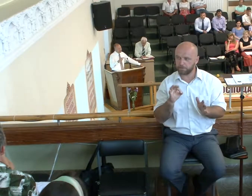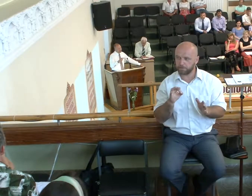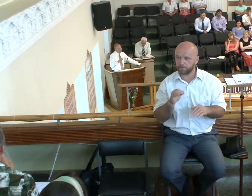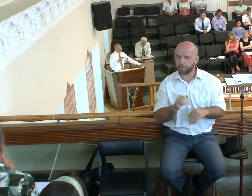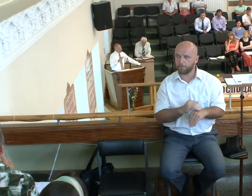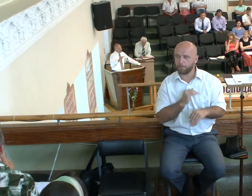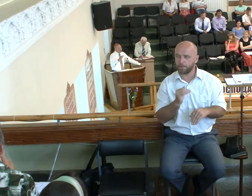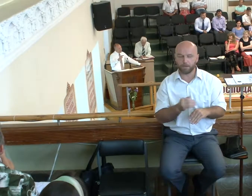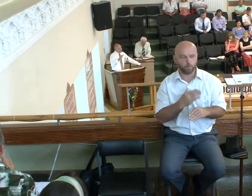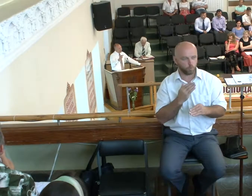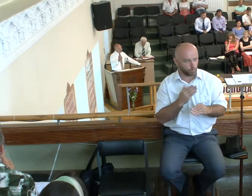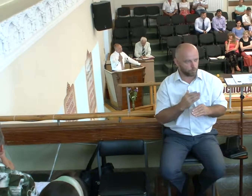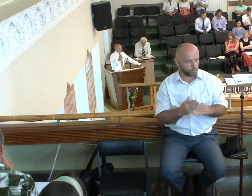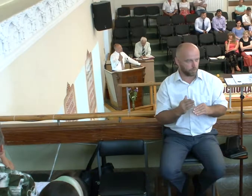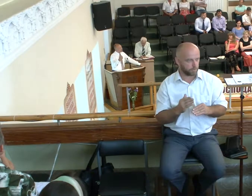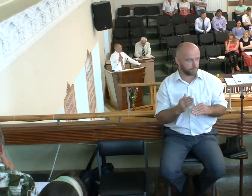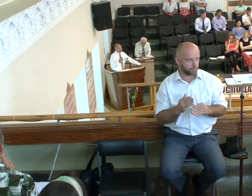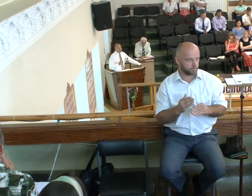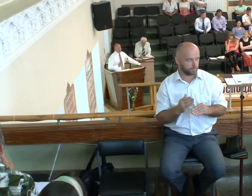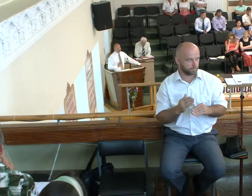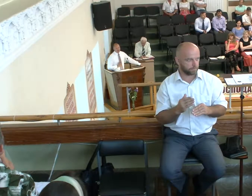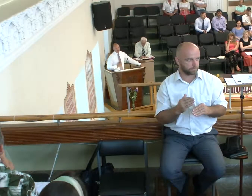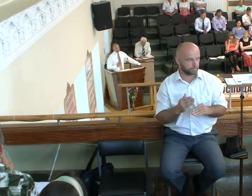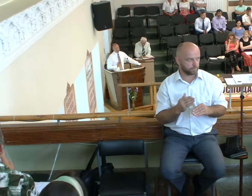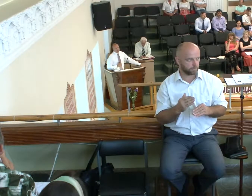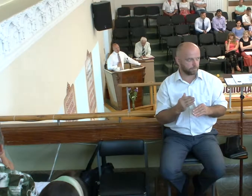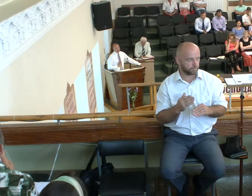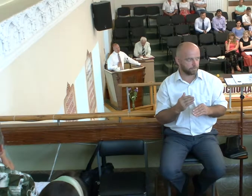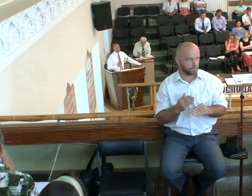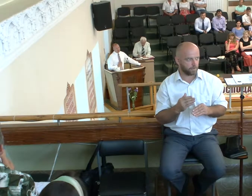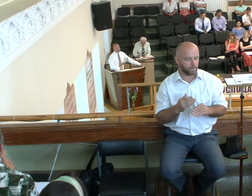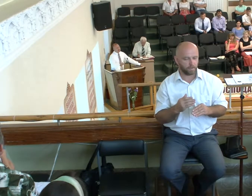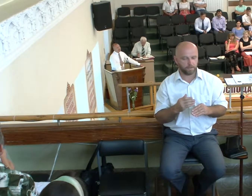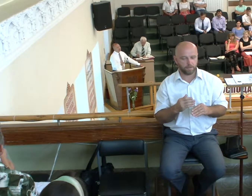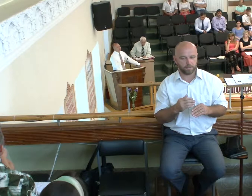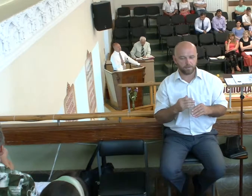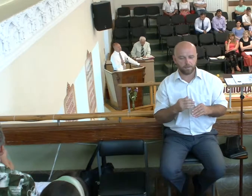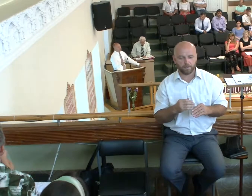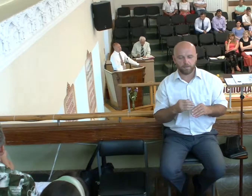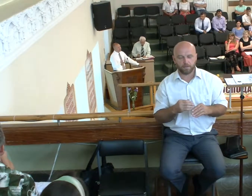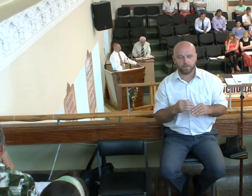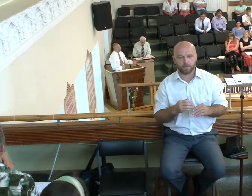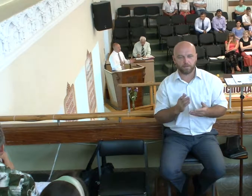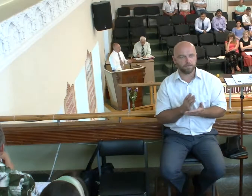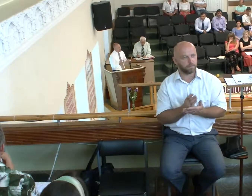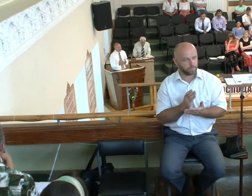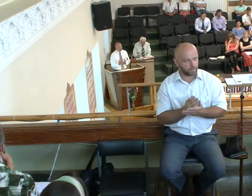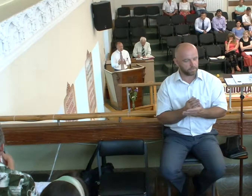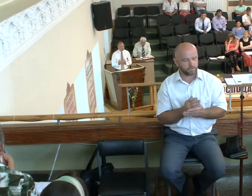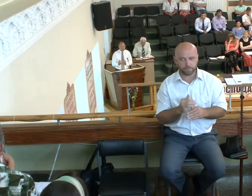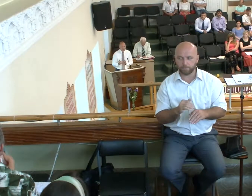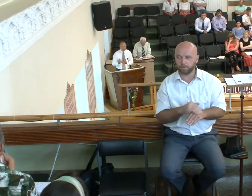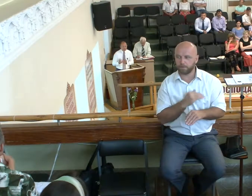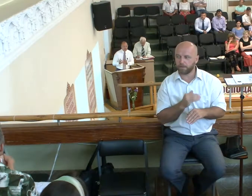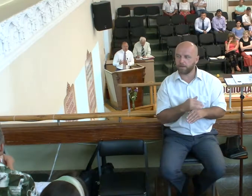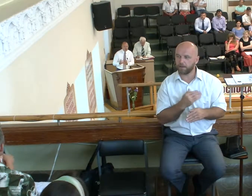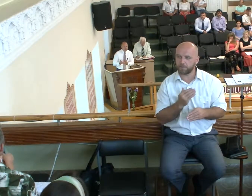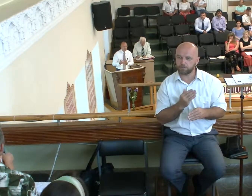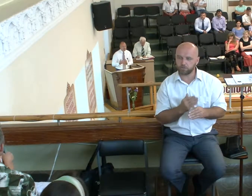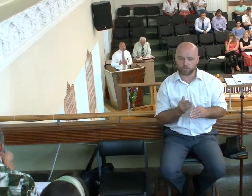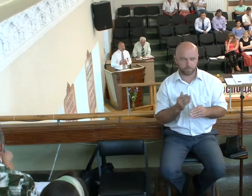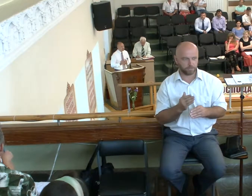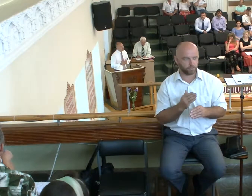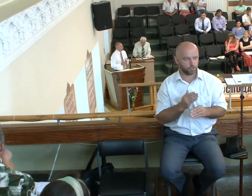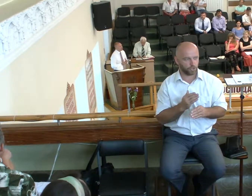отнимется. В процессе наполнения Иисусом Христом есть некая благая часть, часть вечности,